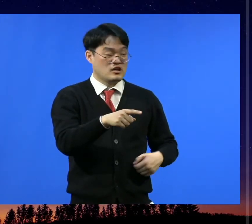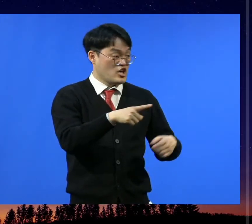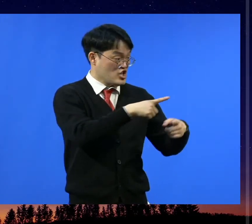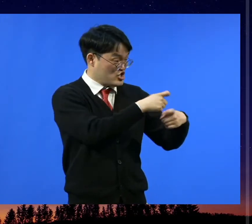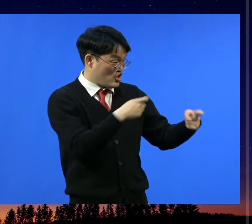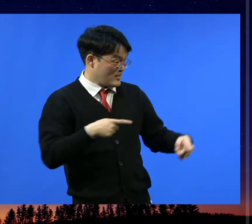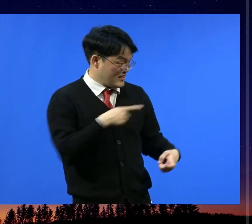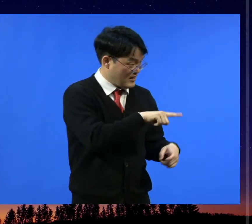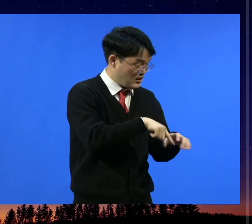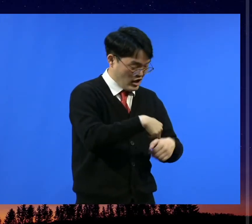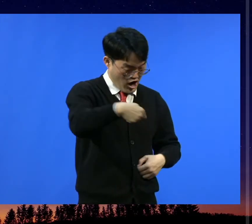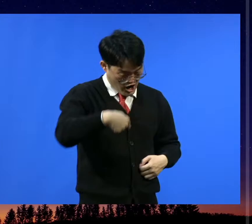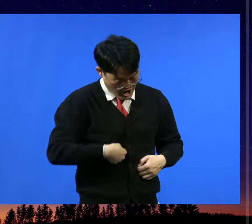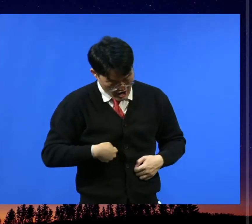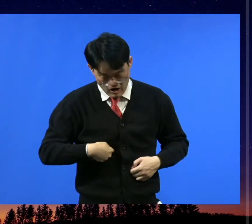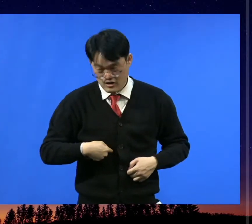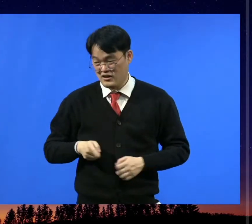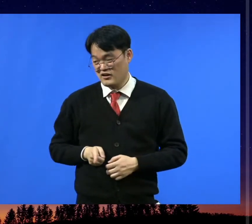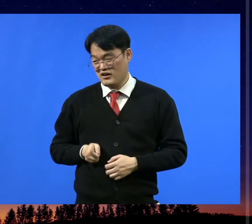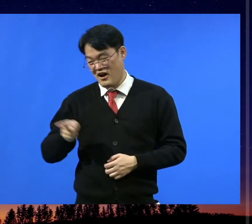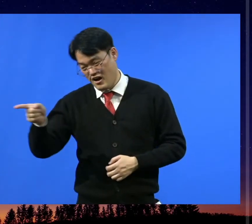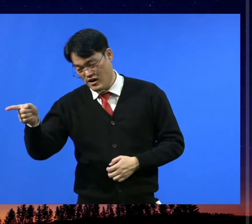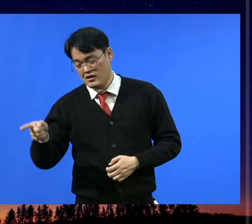찌르기는커녕 자기를 찌르다가 막 피가 나고.